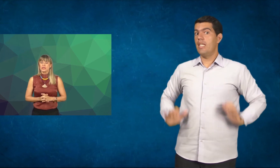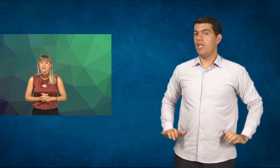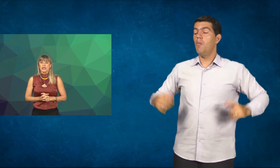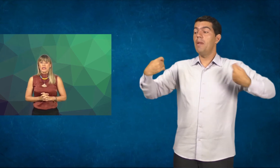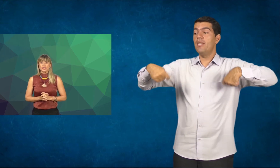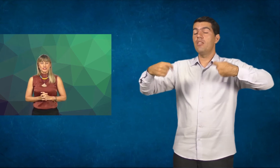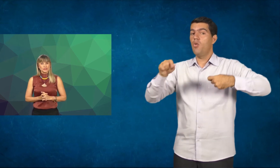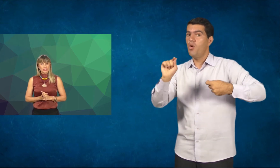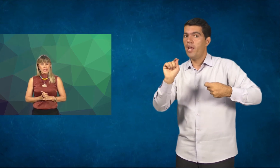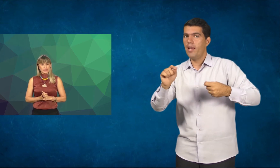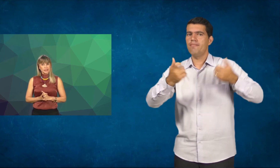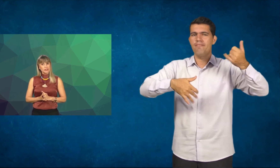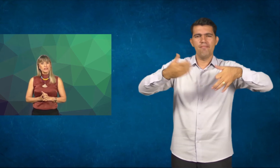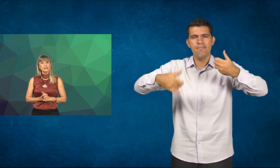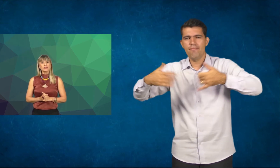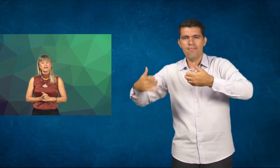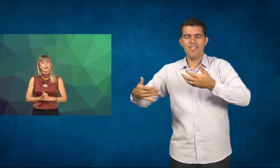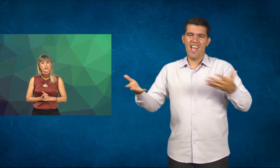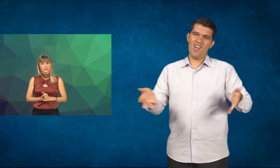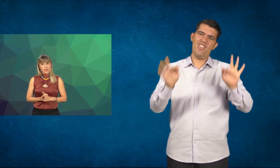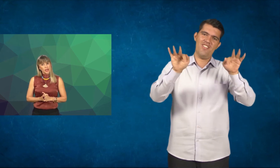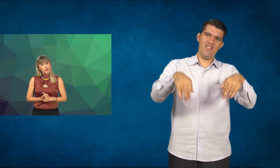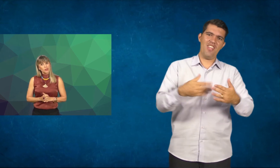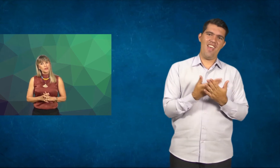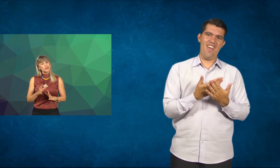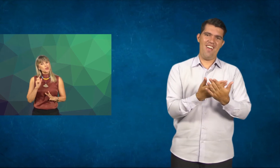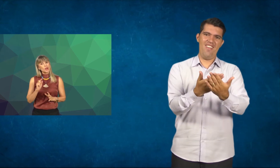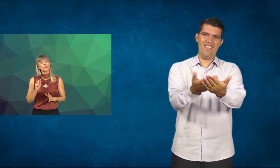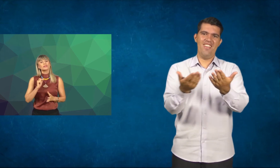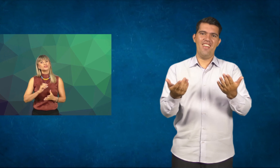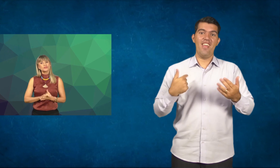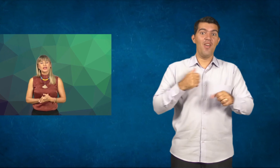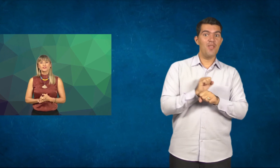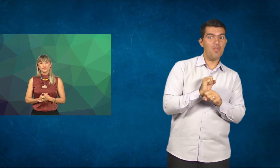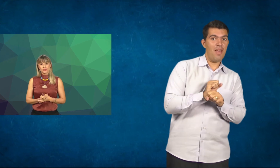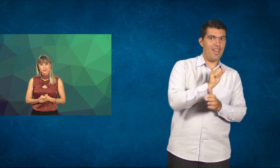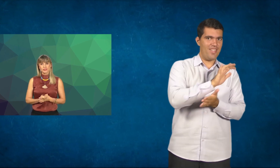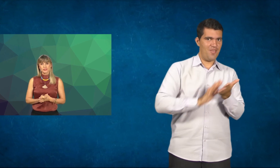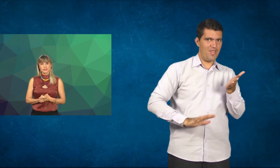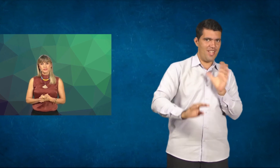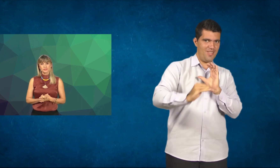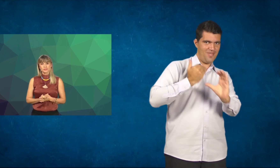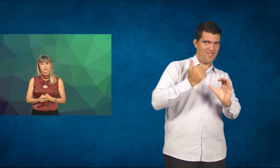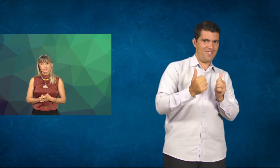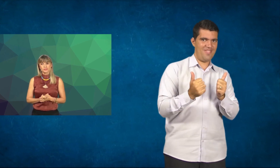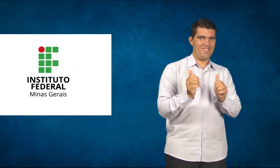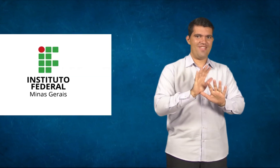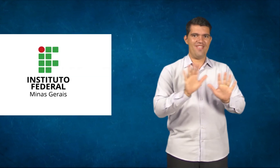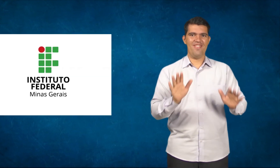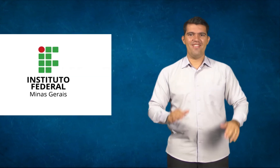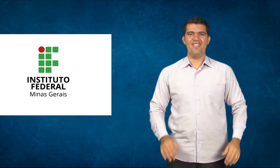cidadãos. A gente finaliza aqui a nossa aula e eu aguardo a atividade de vocês.